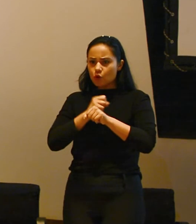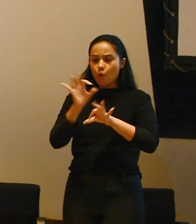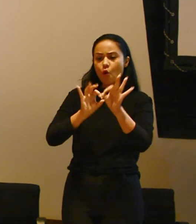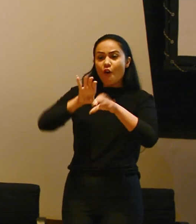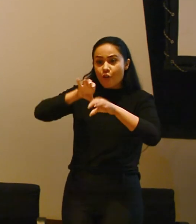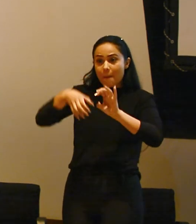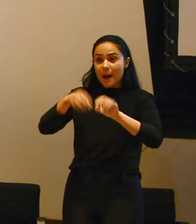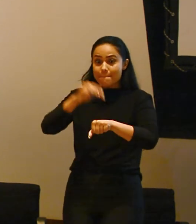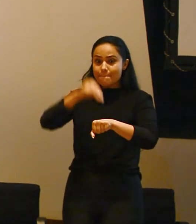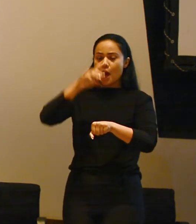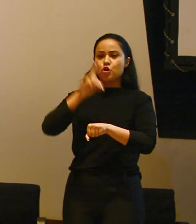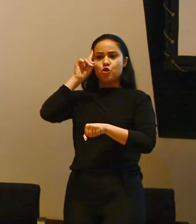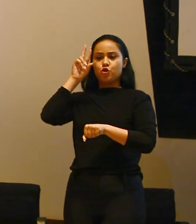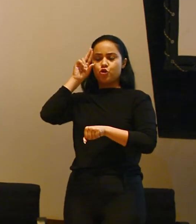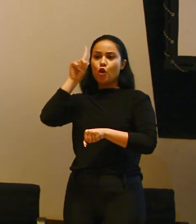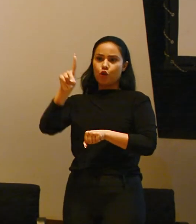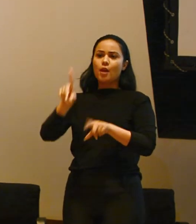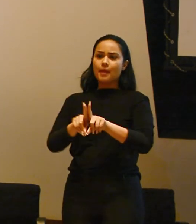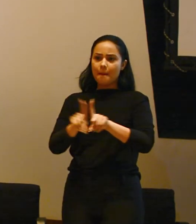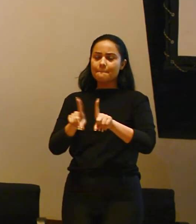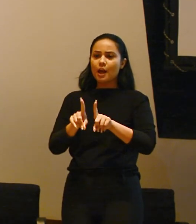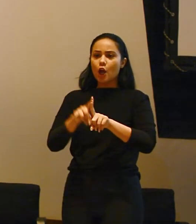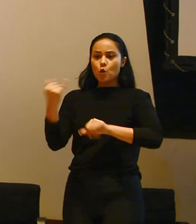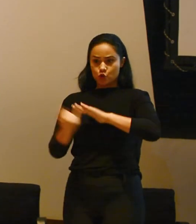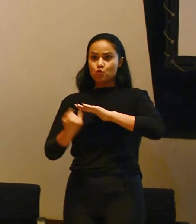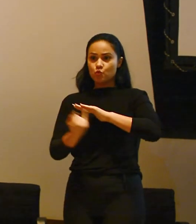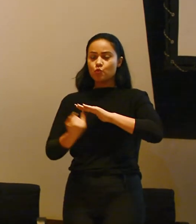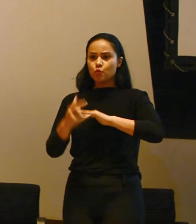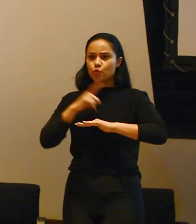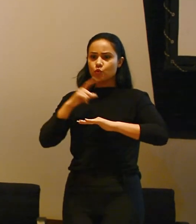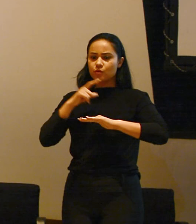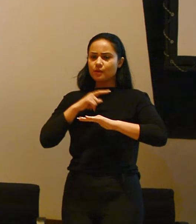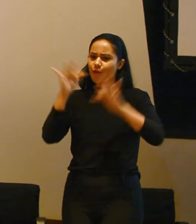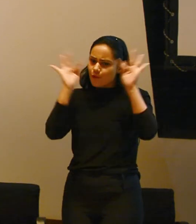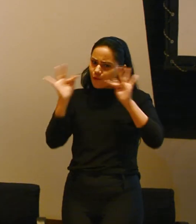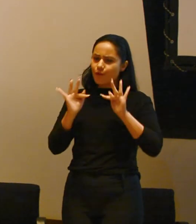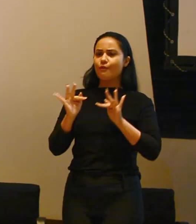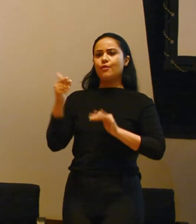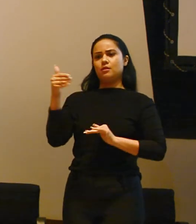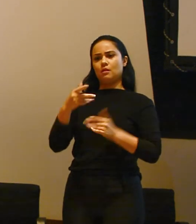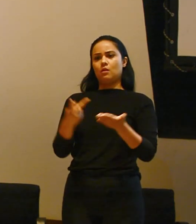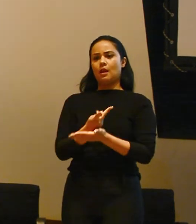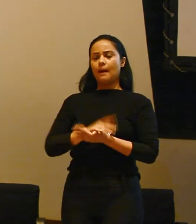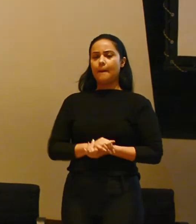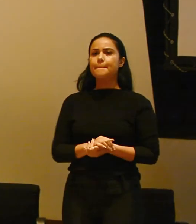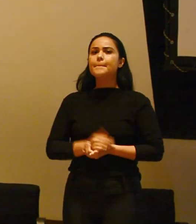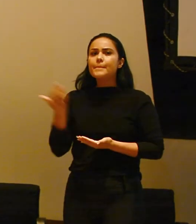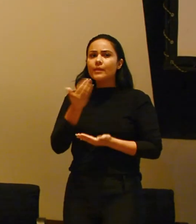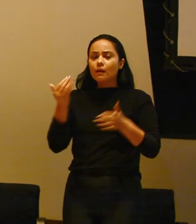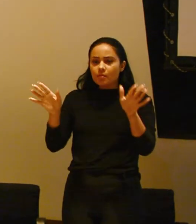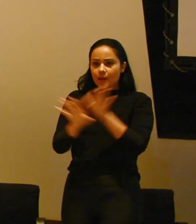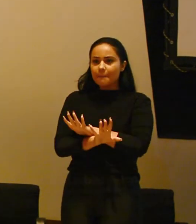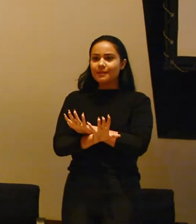mestres e doutores, e o Instituto Brasileiro de Otorrinolaringologia tem muito orgulho disso. E eu queria